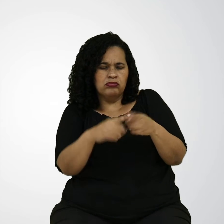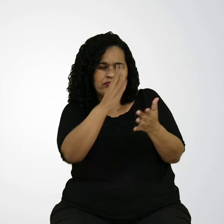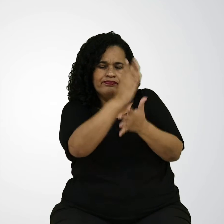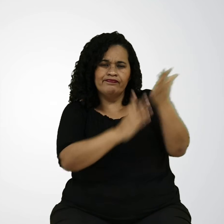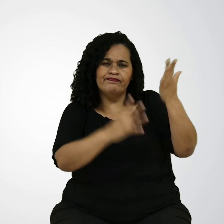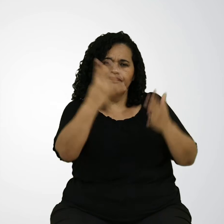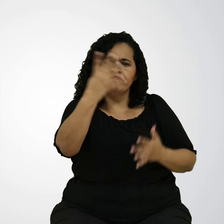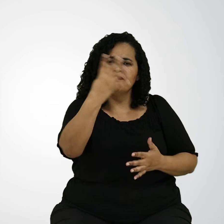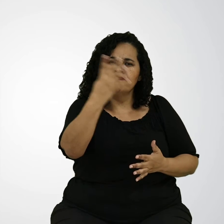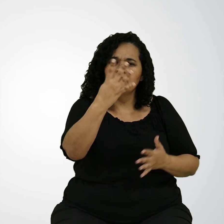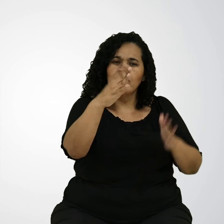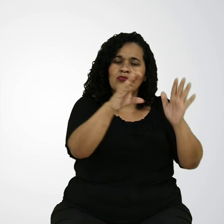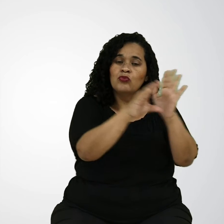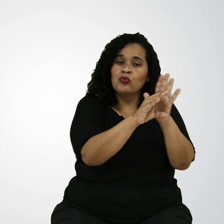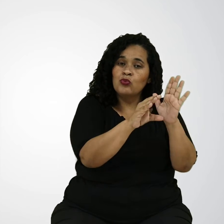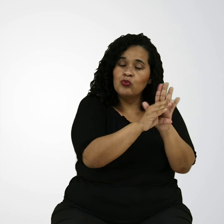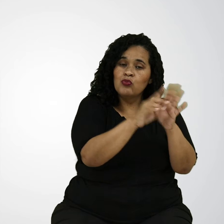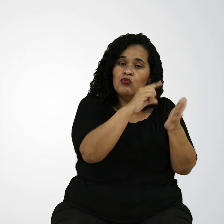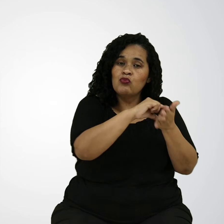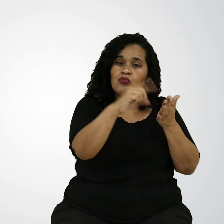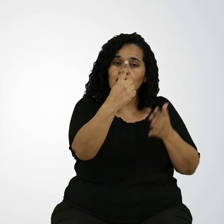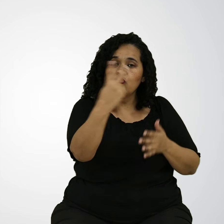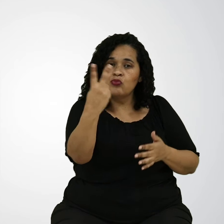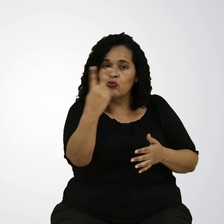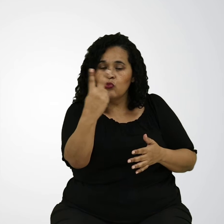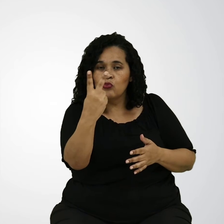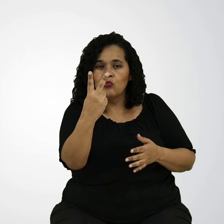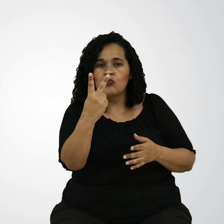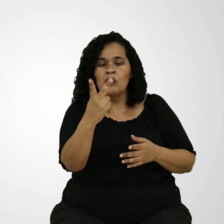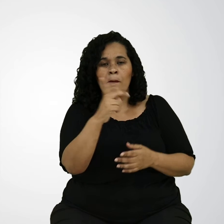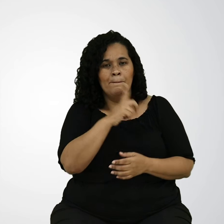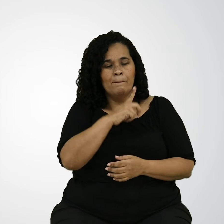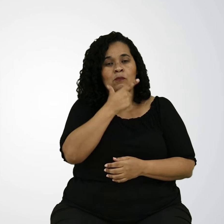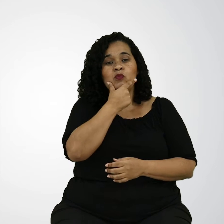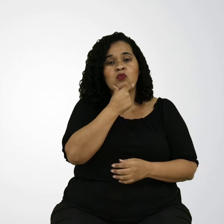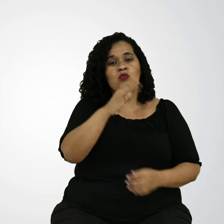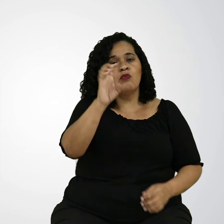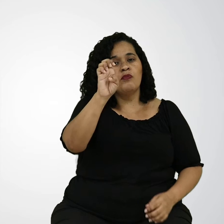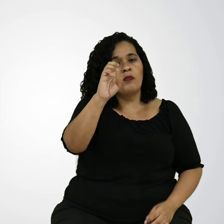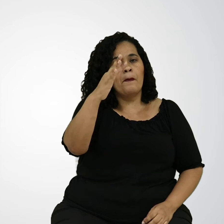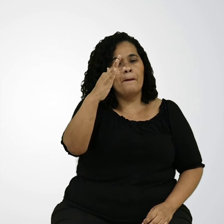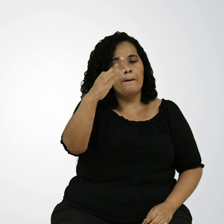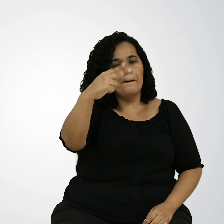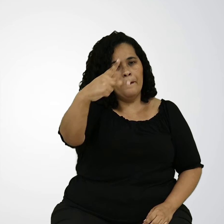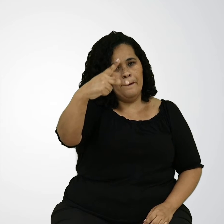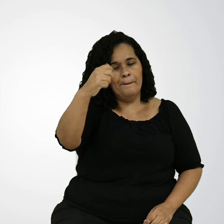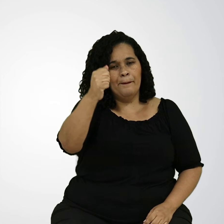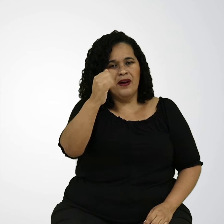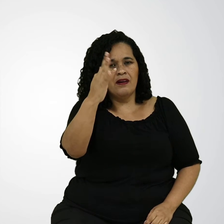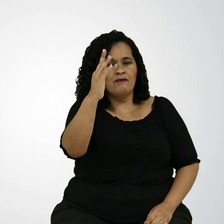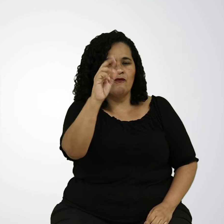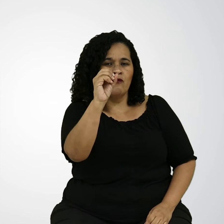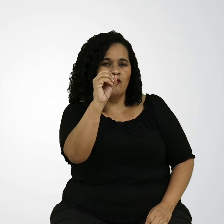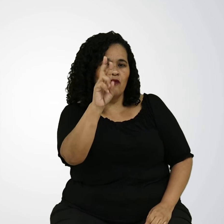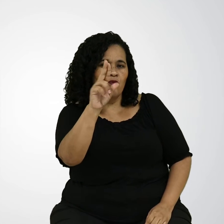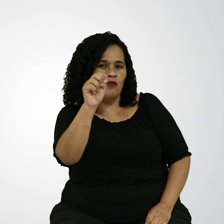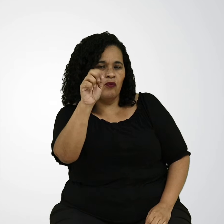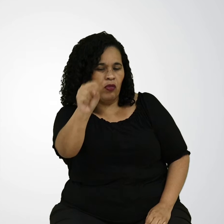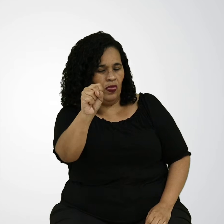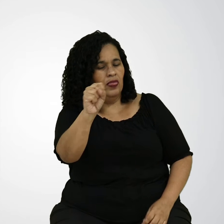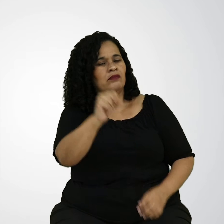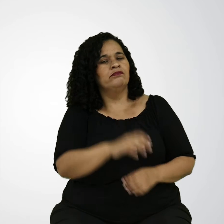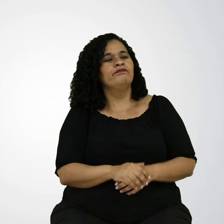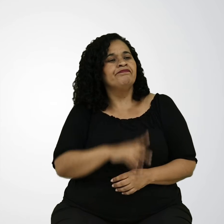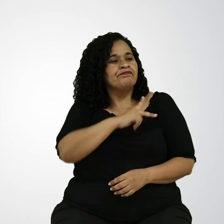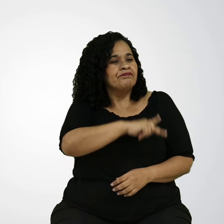4 de Colossenses, o versículo 12 fala do Epáfras, que é o plantador dessa igreja. E Paulo vai dizer no versículo 12 o